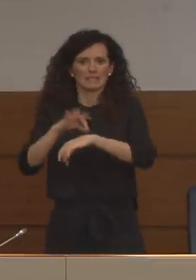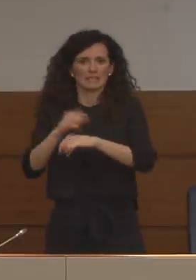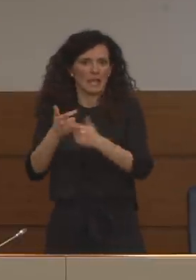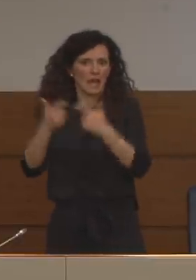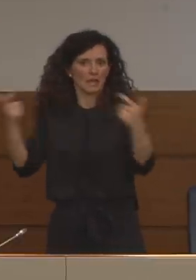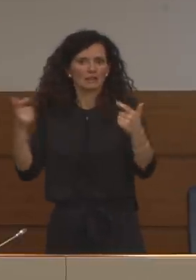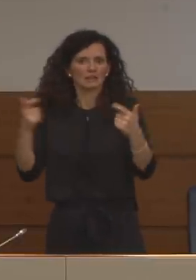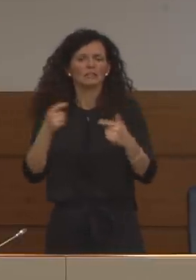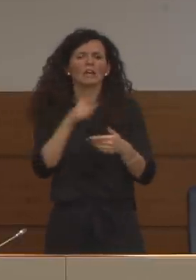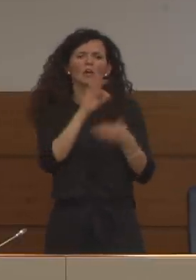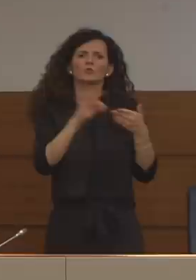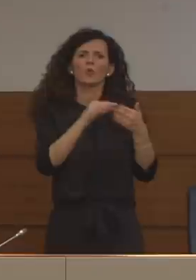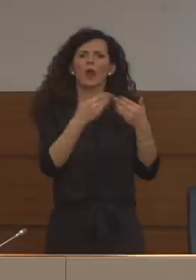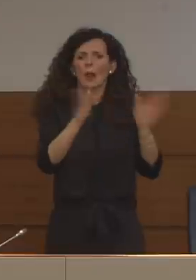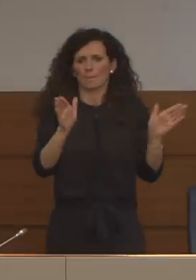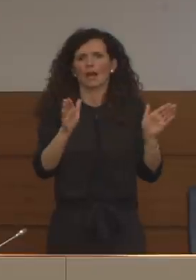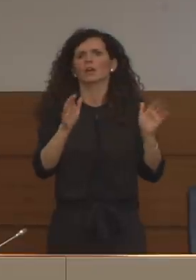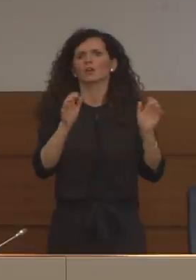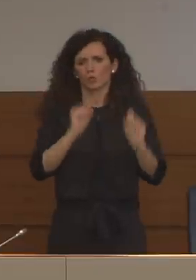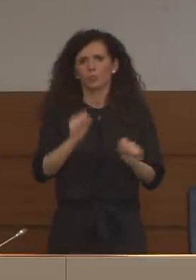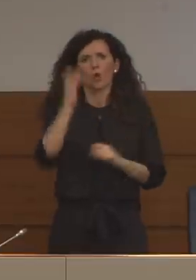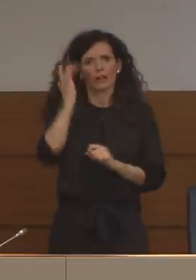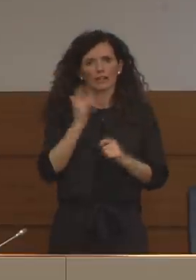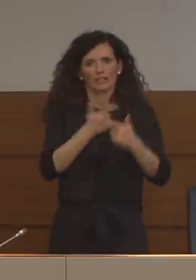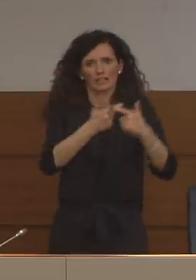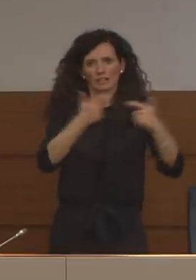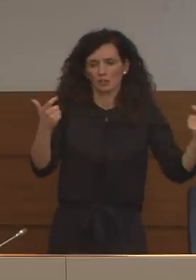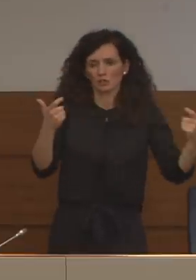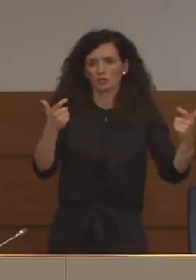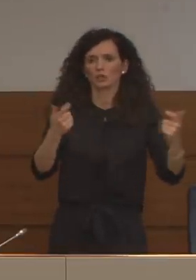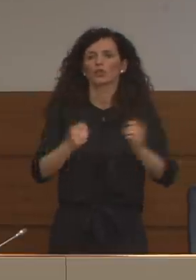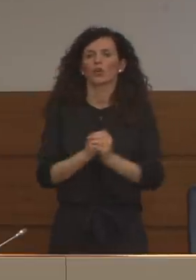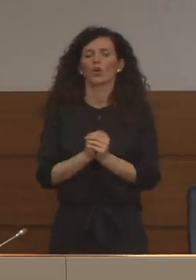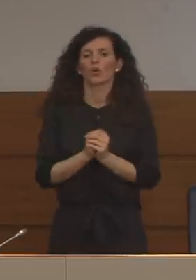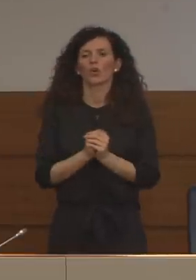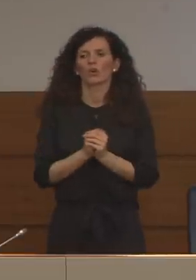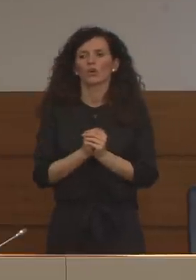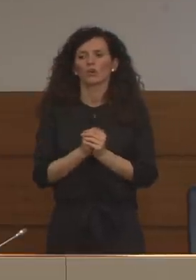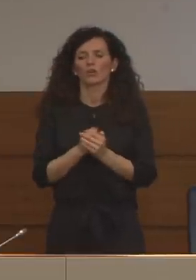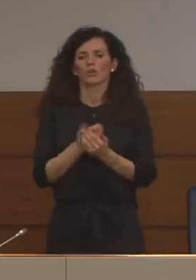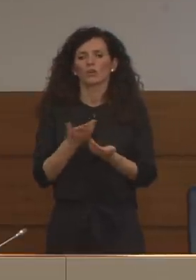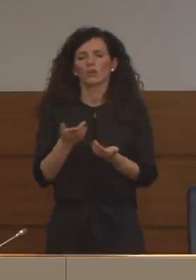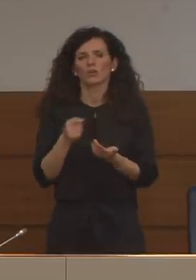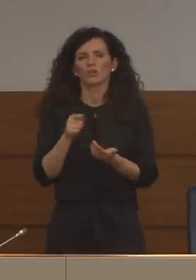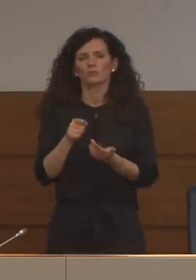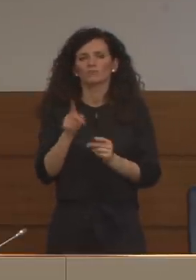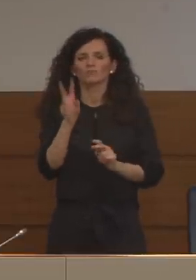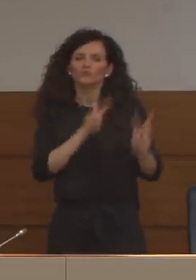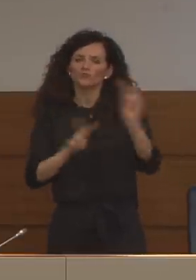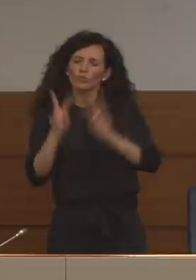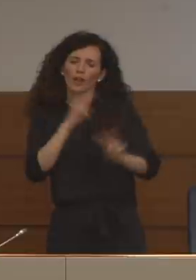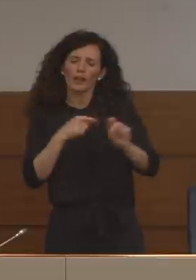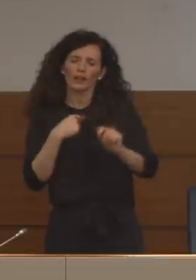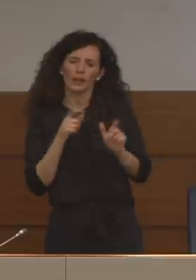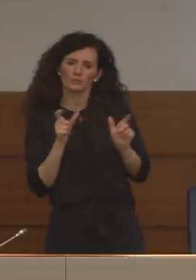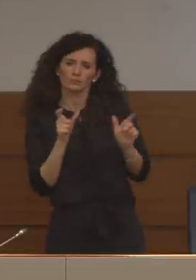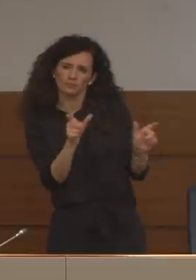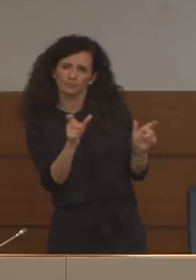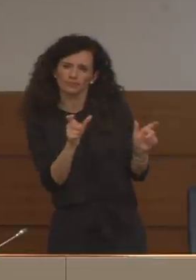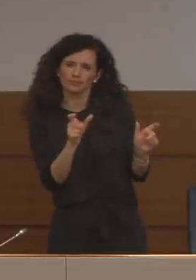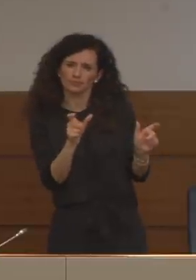quanto poi a definire l'impatto sul contenimento in termini